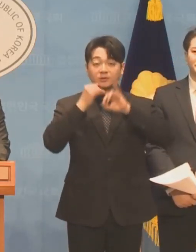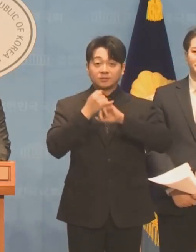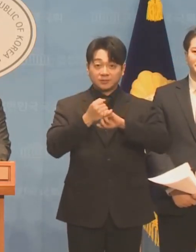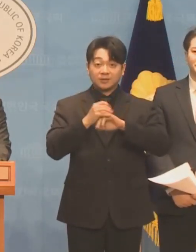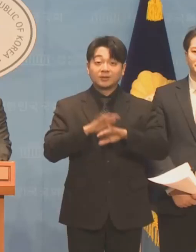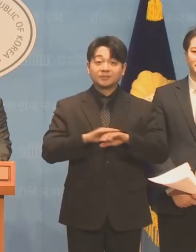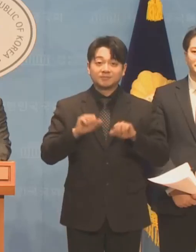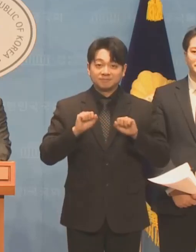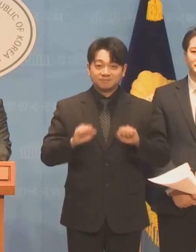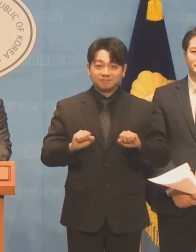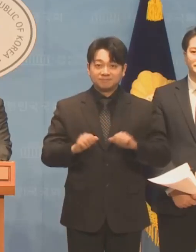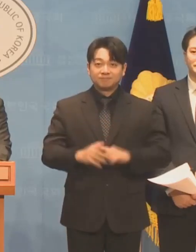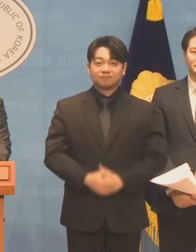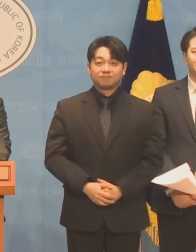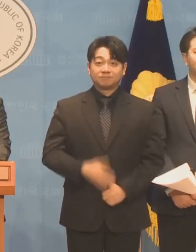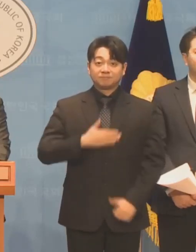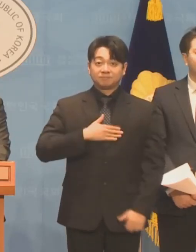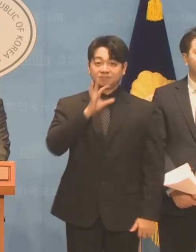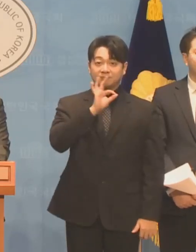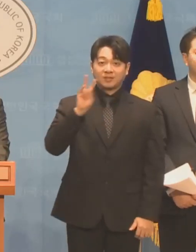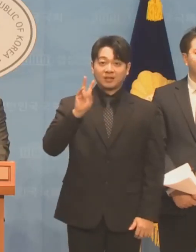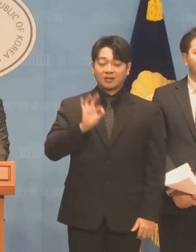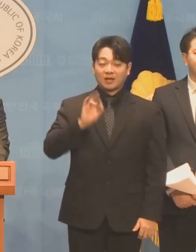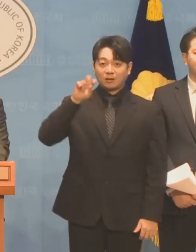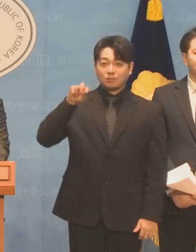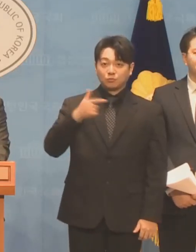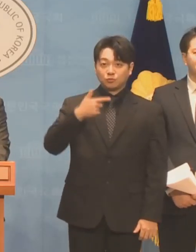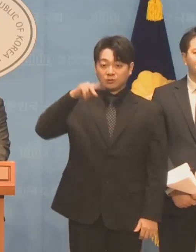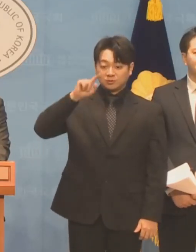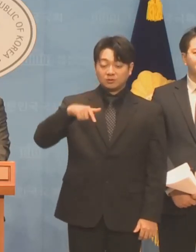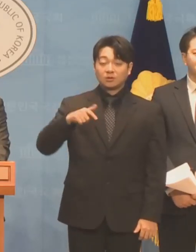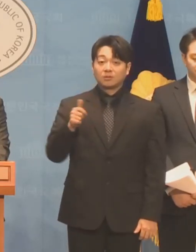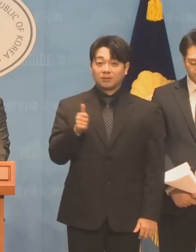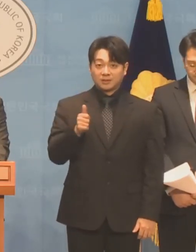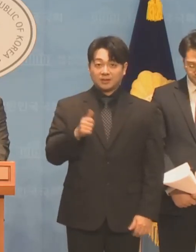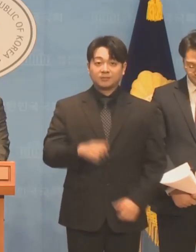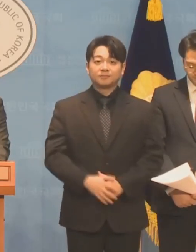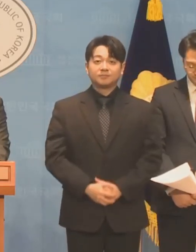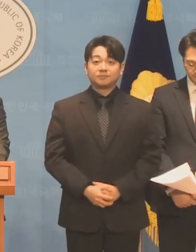안녕하십니까. 더불어민주당 안산시갑 국회의원 양문석입니다. 국민의힘은